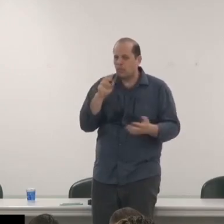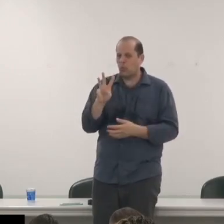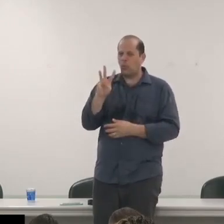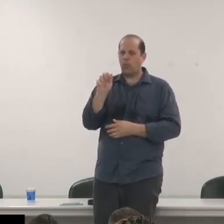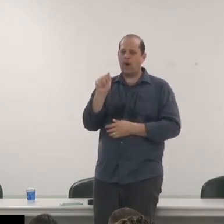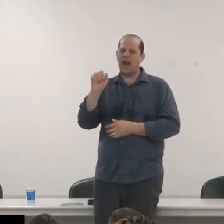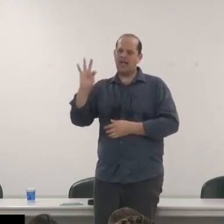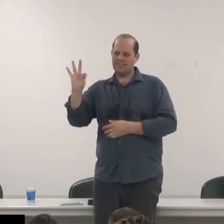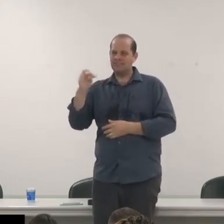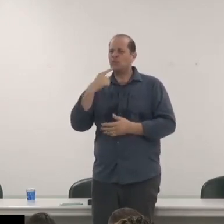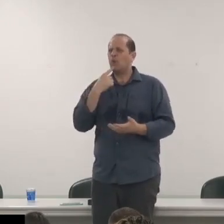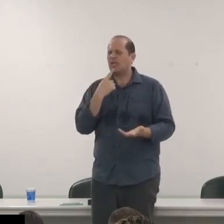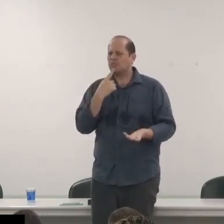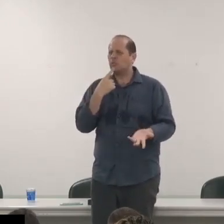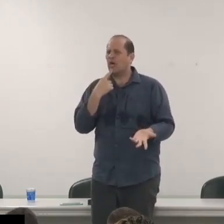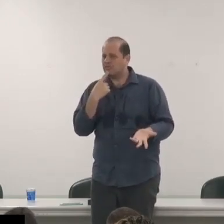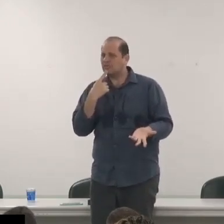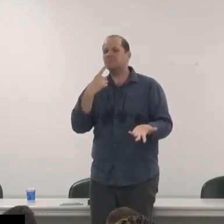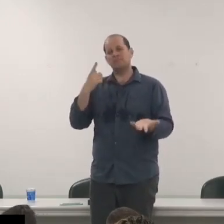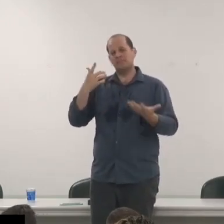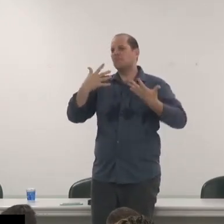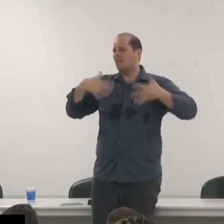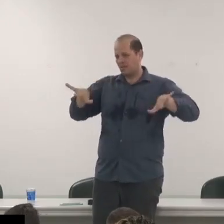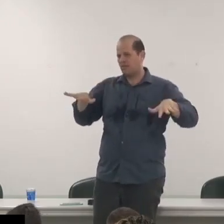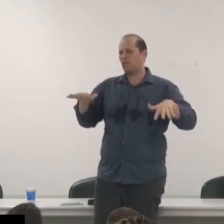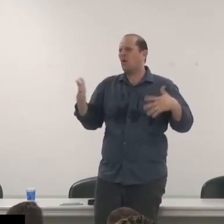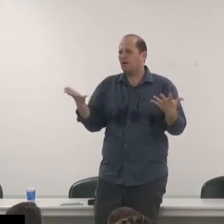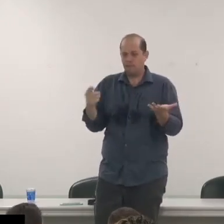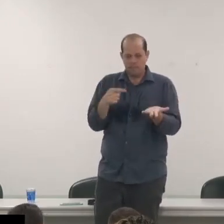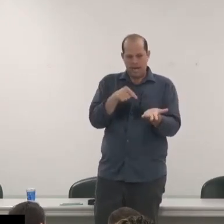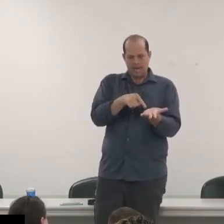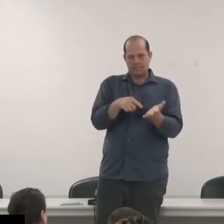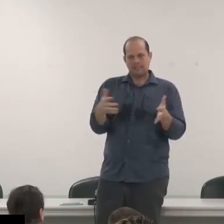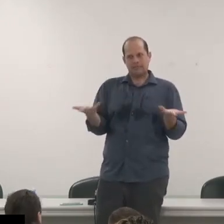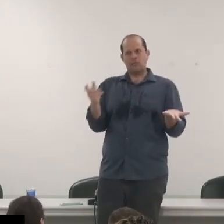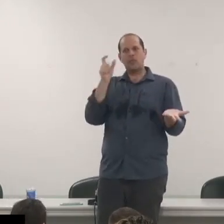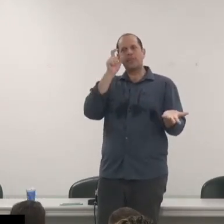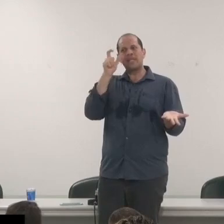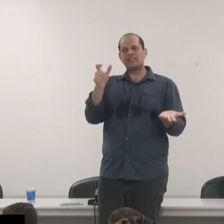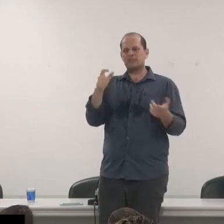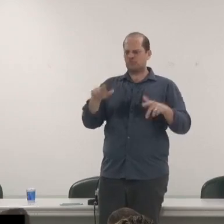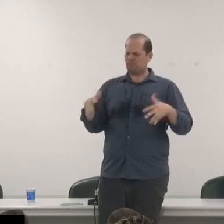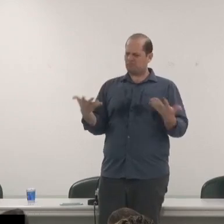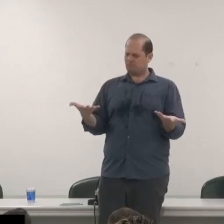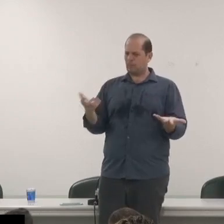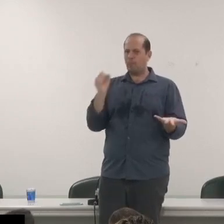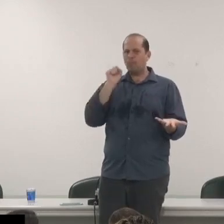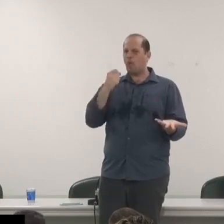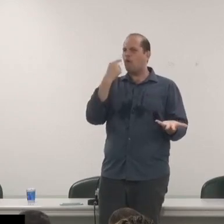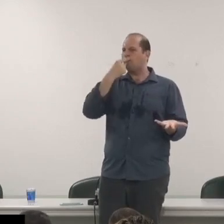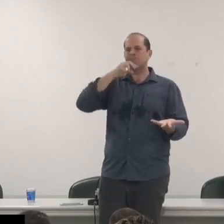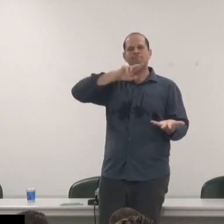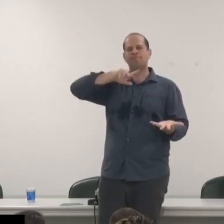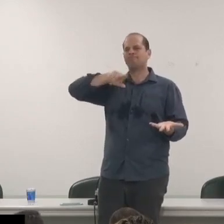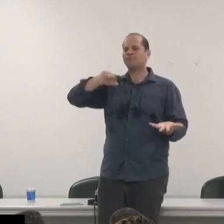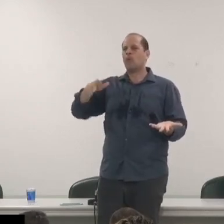mas eles são a partir do inglês. Por exemplo, what. Então, existe a incorporação do movimento, né,